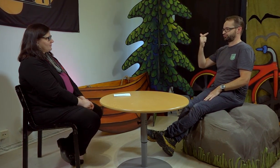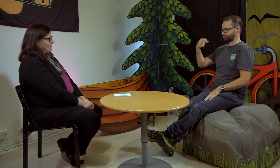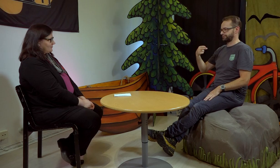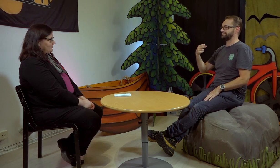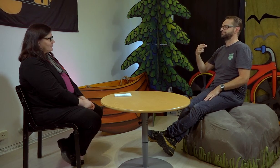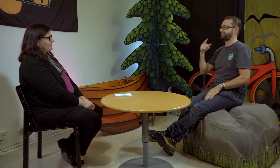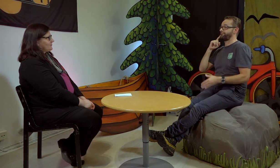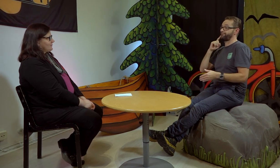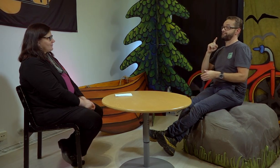Diktaattori.